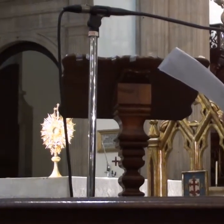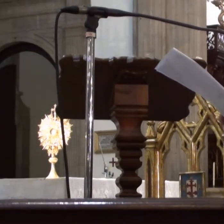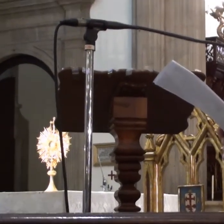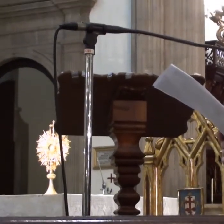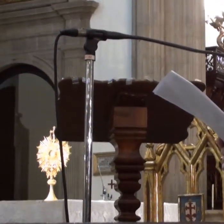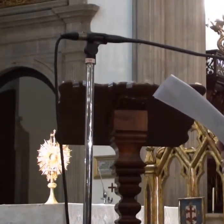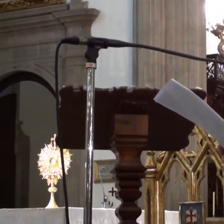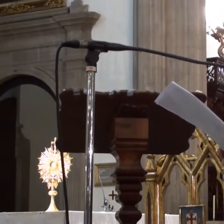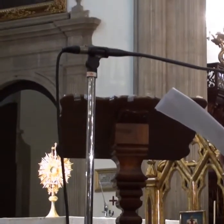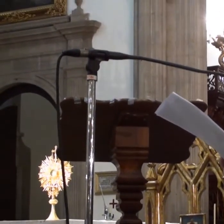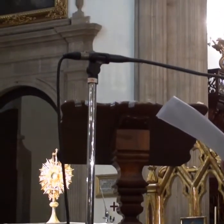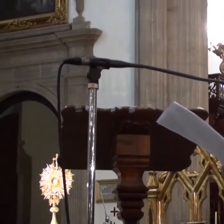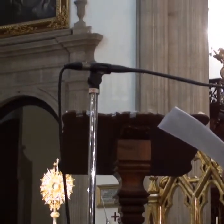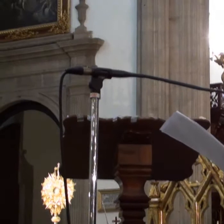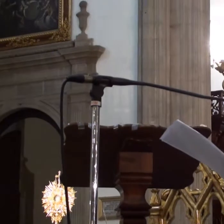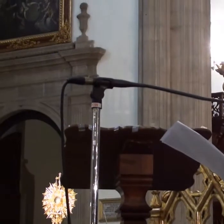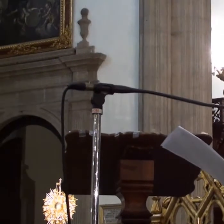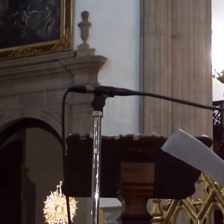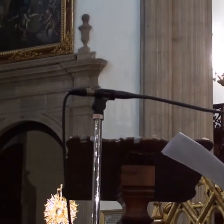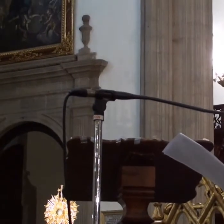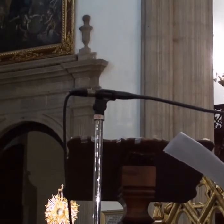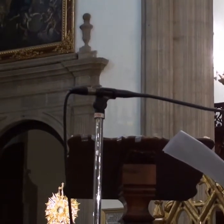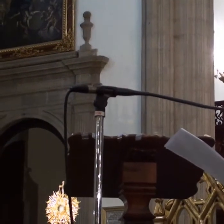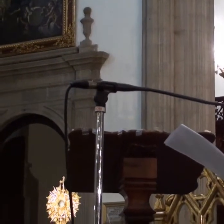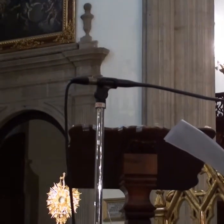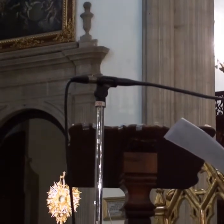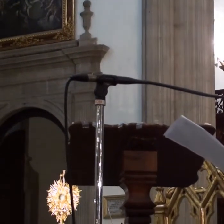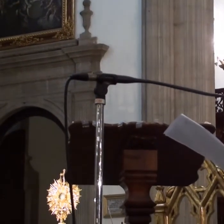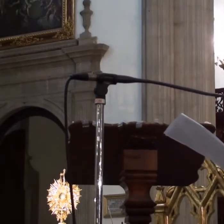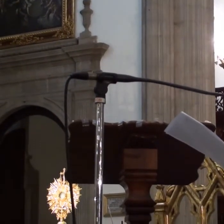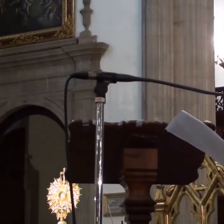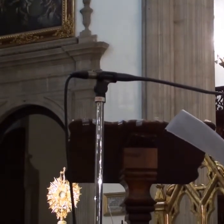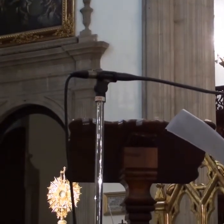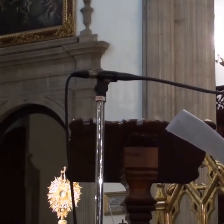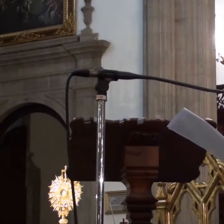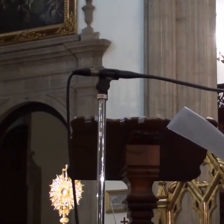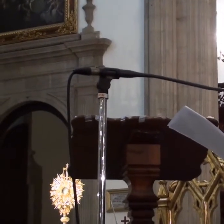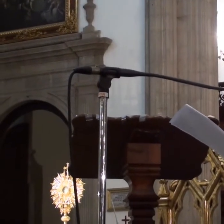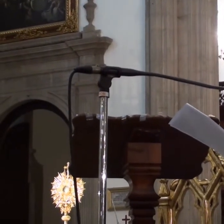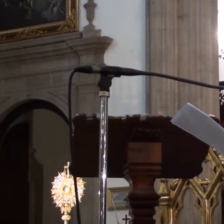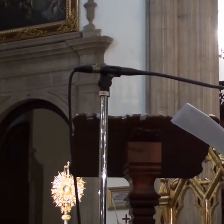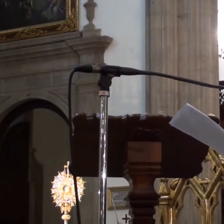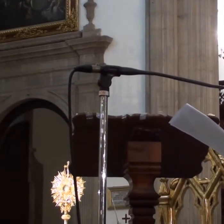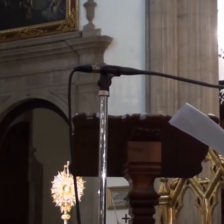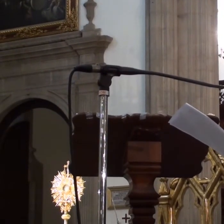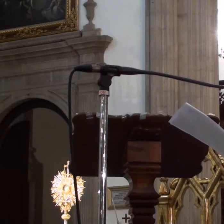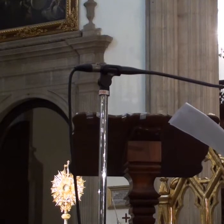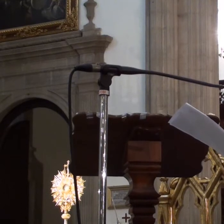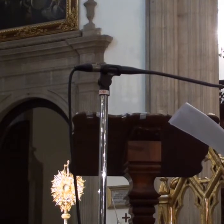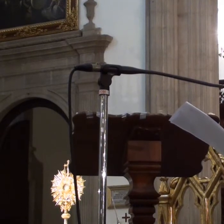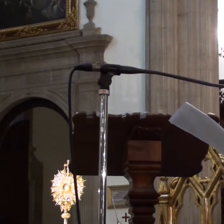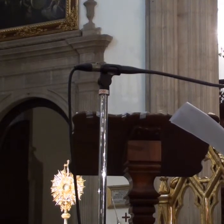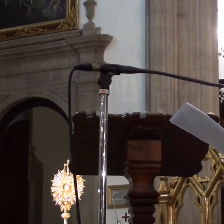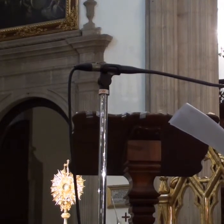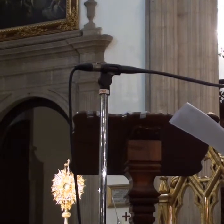un comentario vivo más completo y perfecto de la Caridad de Cristo